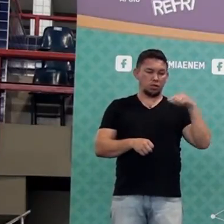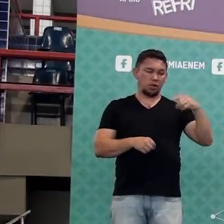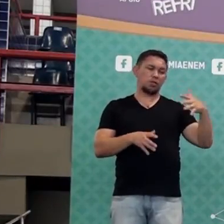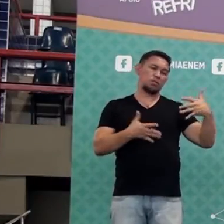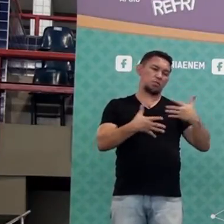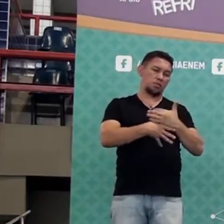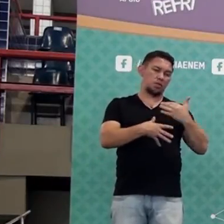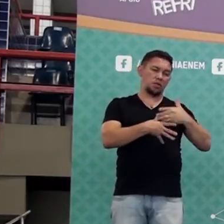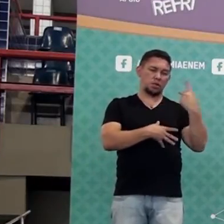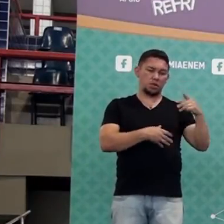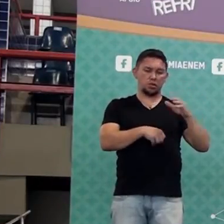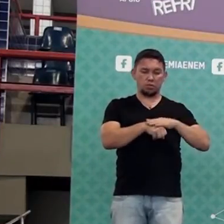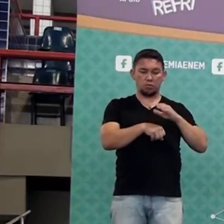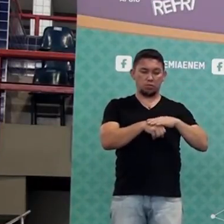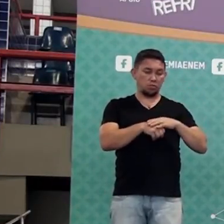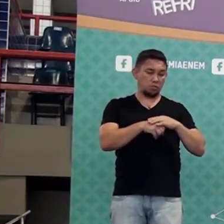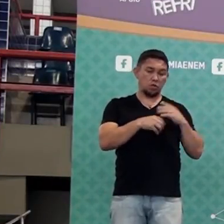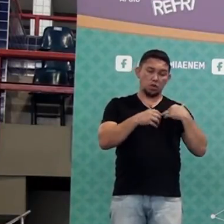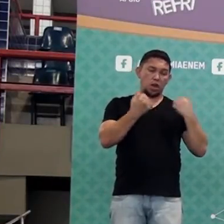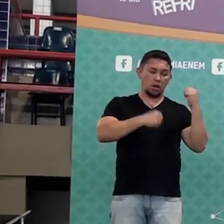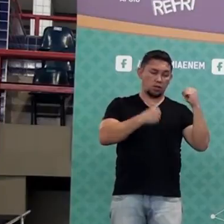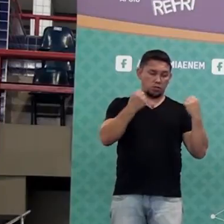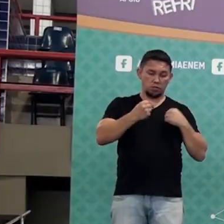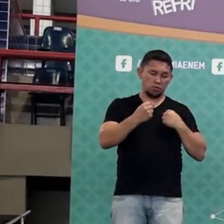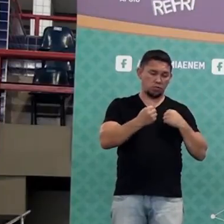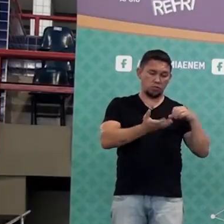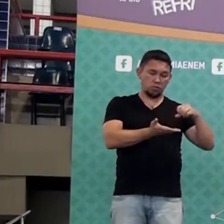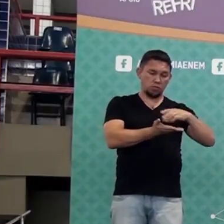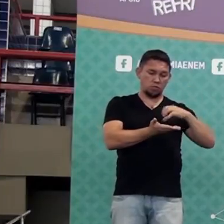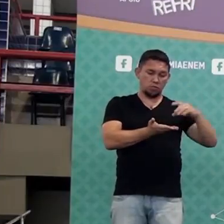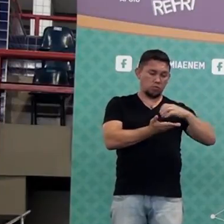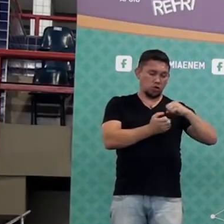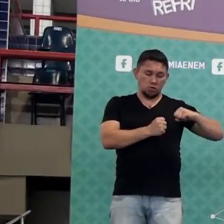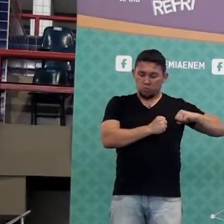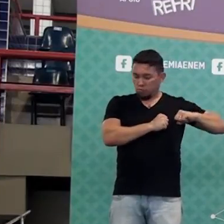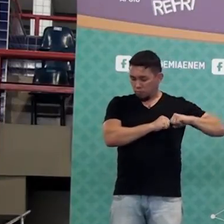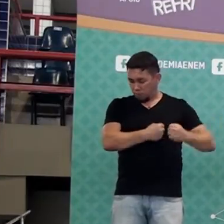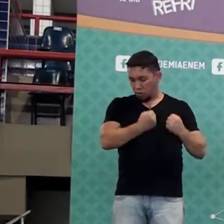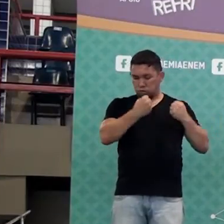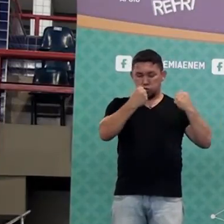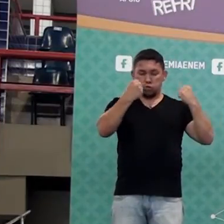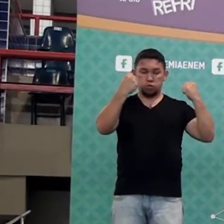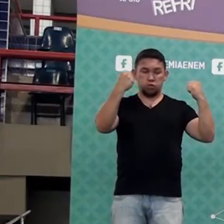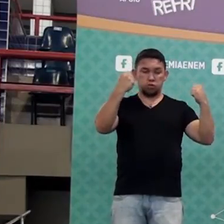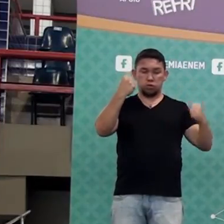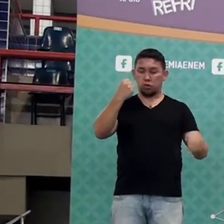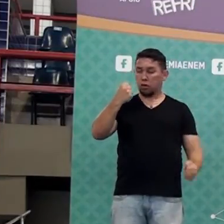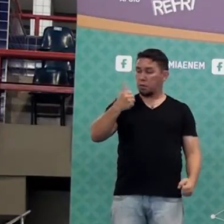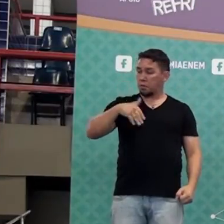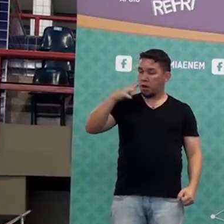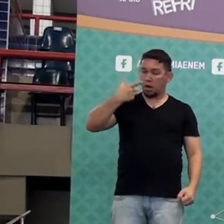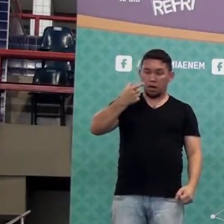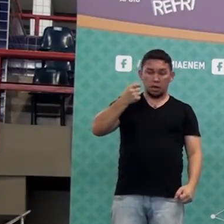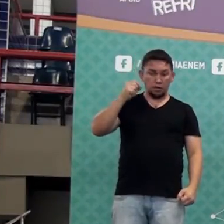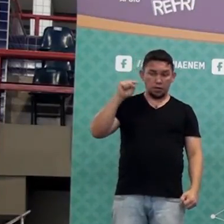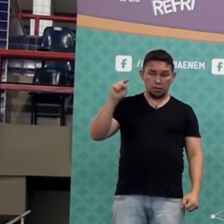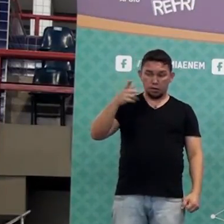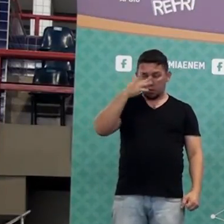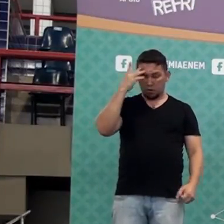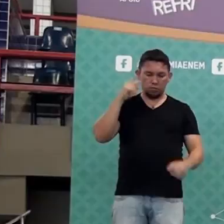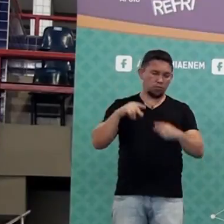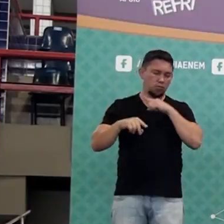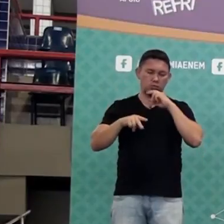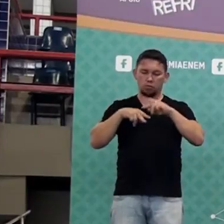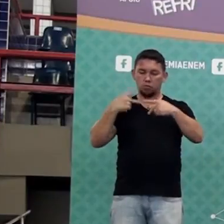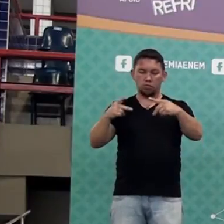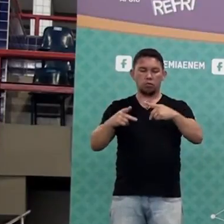né? Explodiram reatores nucleares na usina de Chernobyl, mais de 20 mil pessoas morreram na época